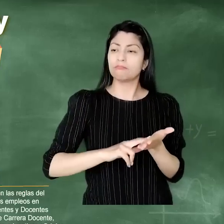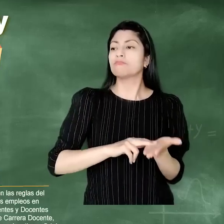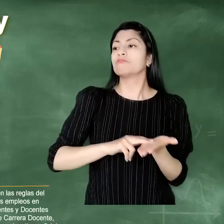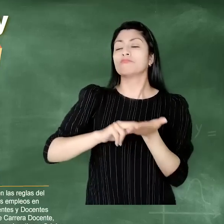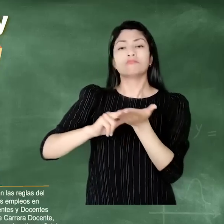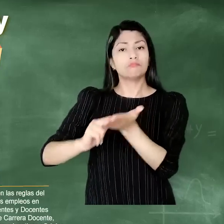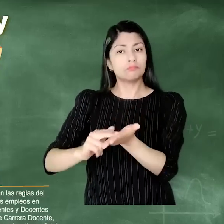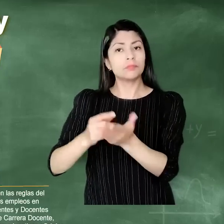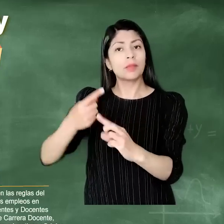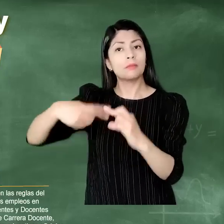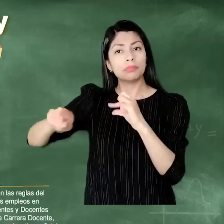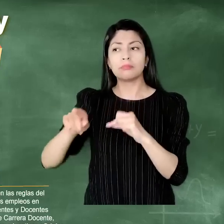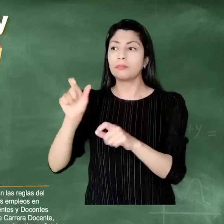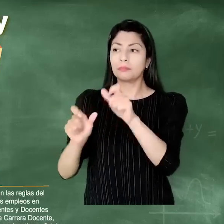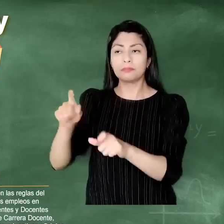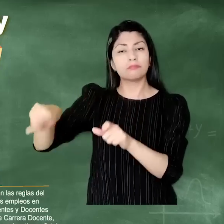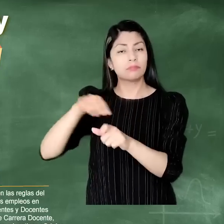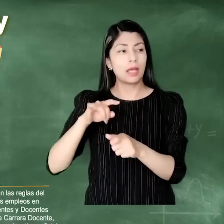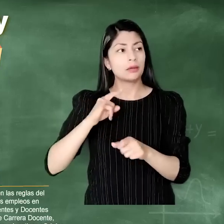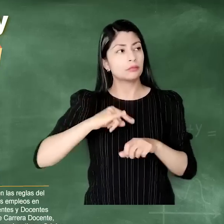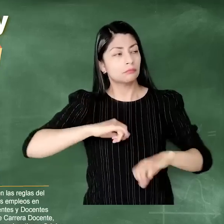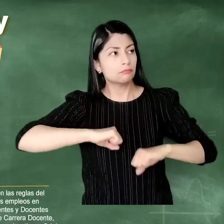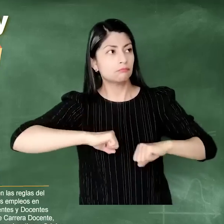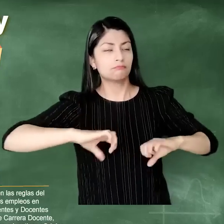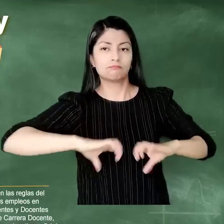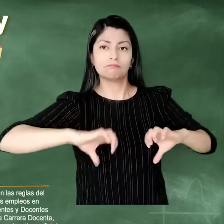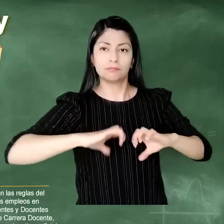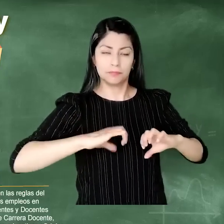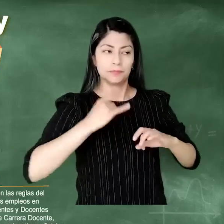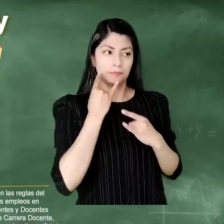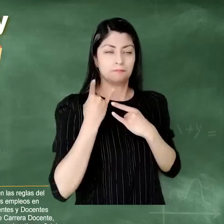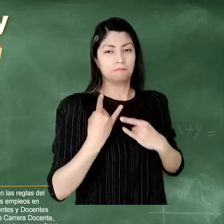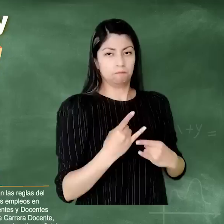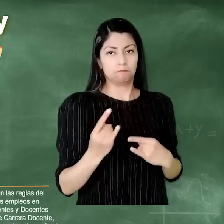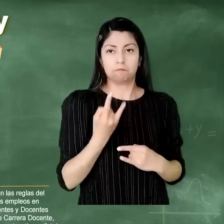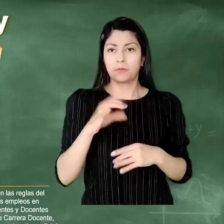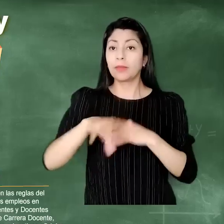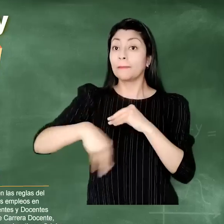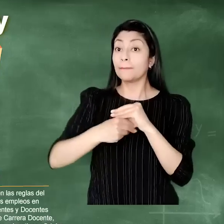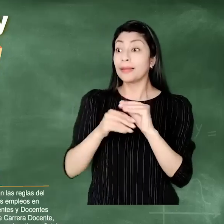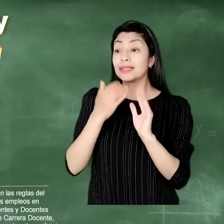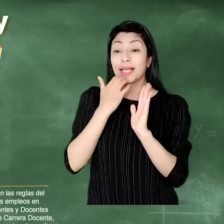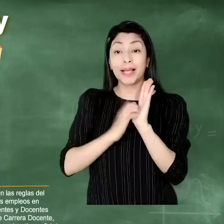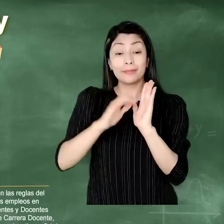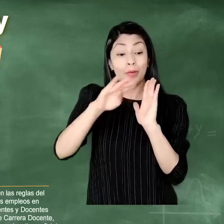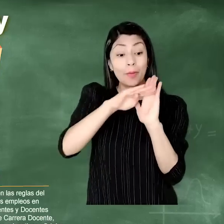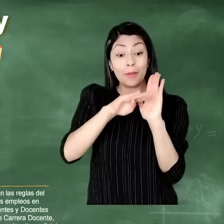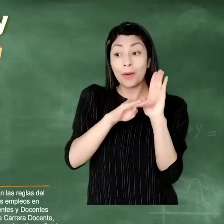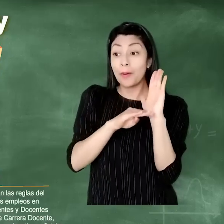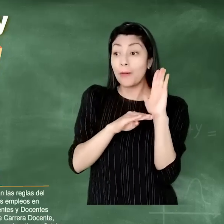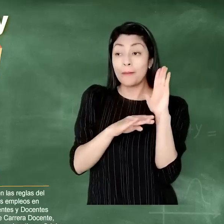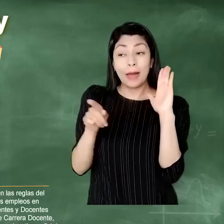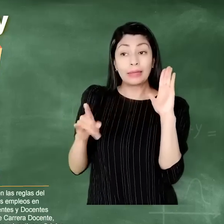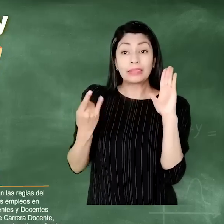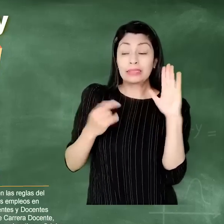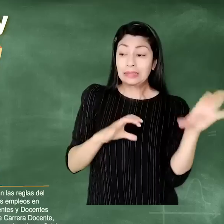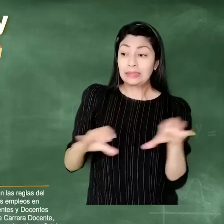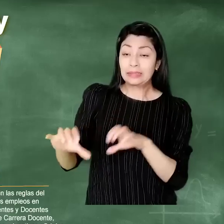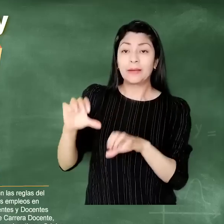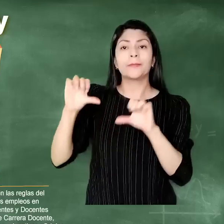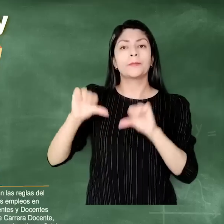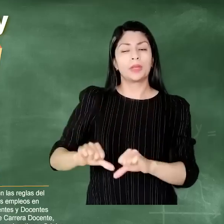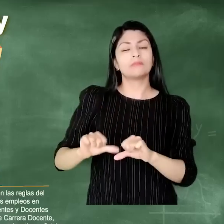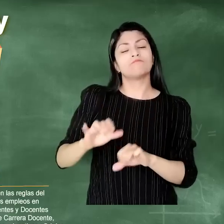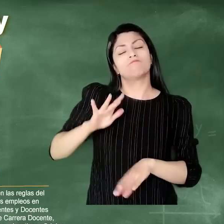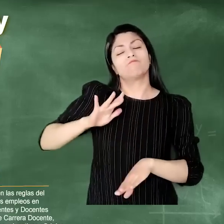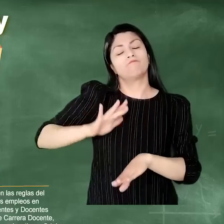comunicará por escrito al interesado para que intervenga en la misma. De no encontrarla ajustada a estos requisitos, será